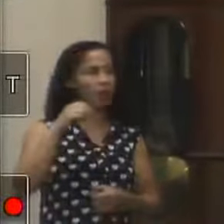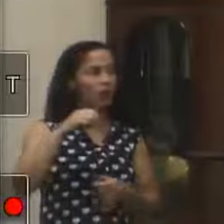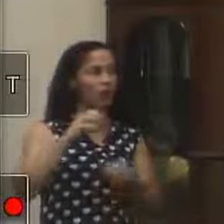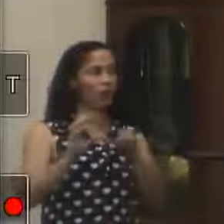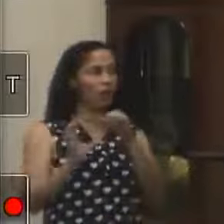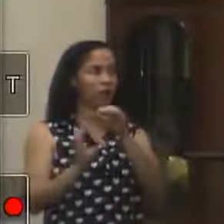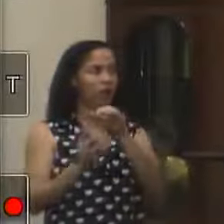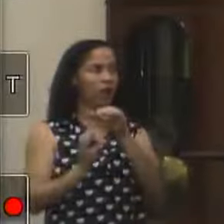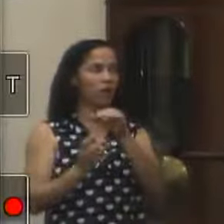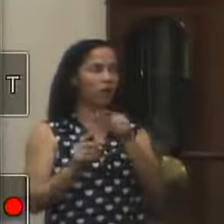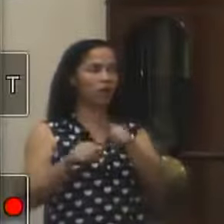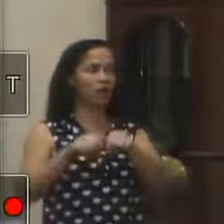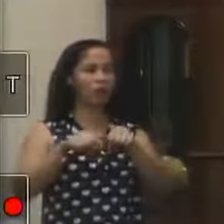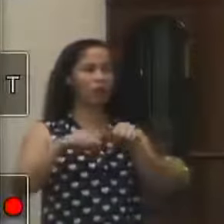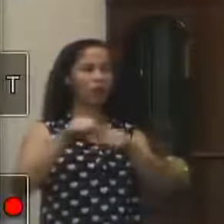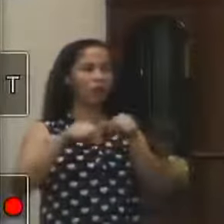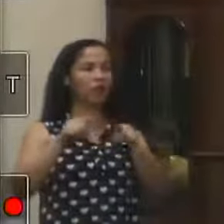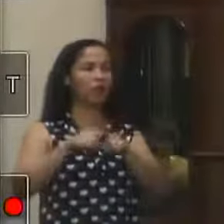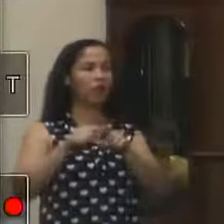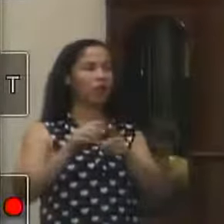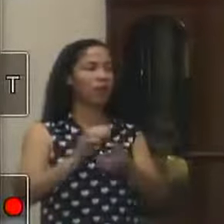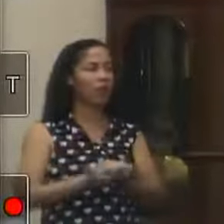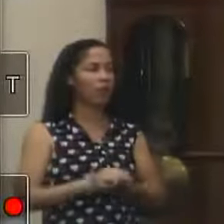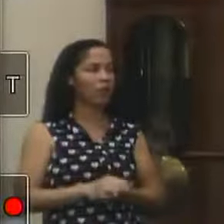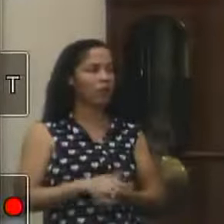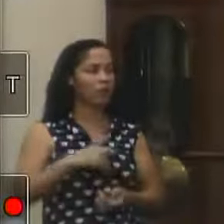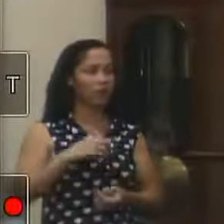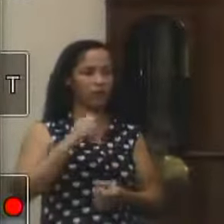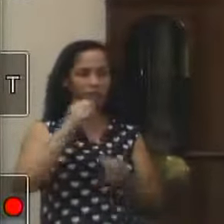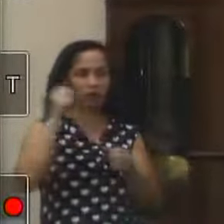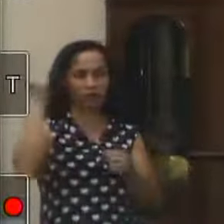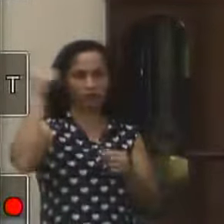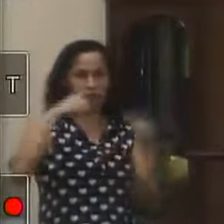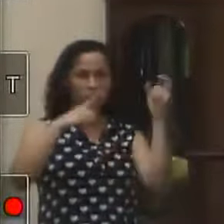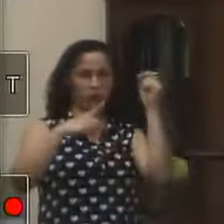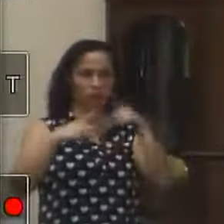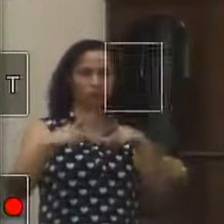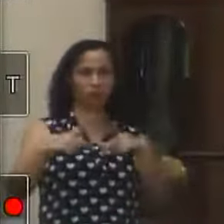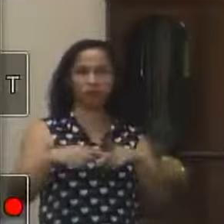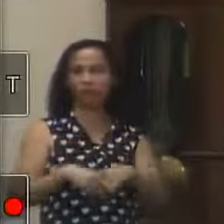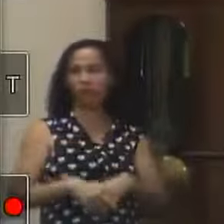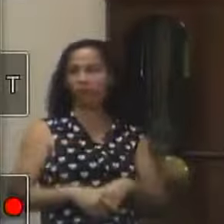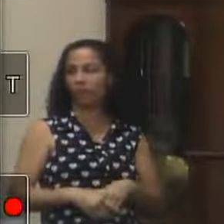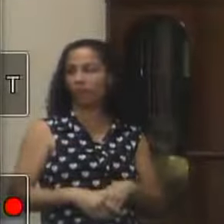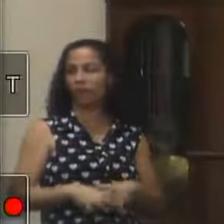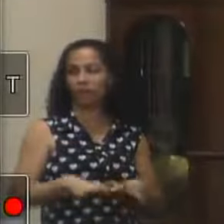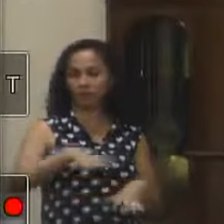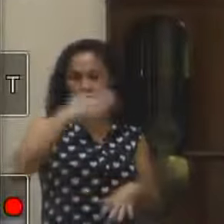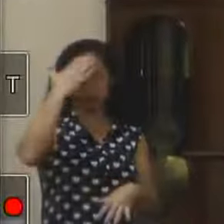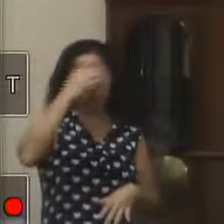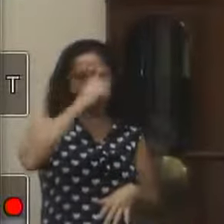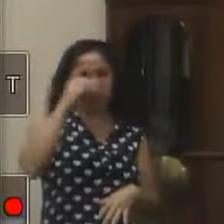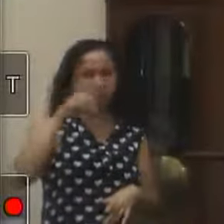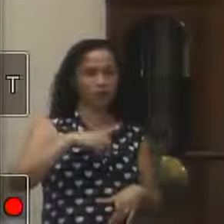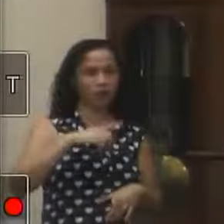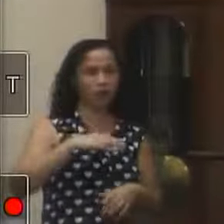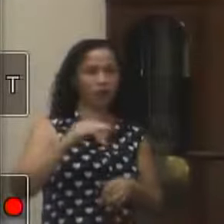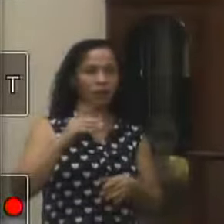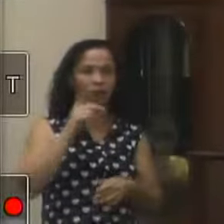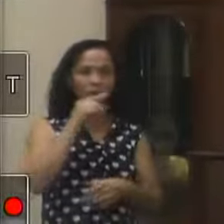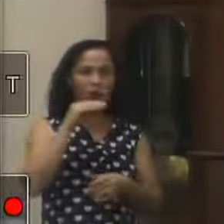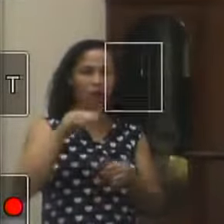não. Agora você vai lá, você vai daqui para lá, tem iluminação. Graças ao nosso prefeito também já tem iluminação da mina. É